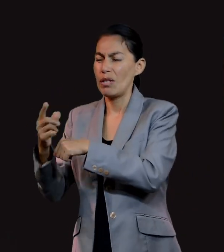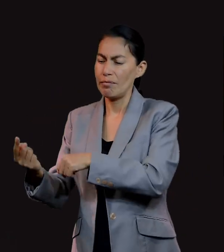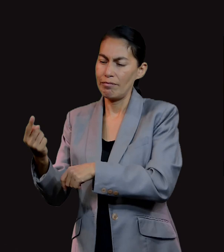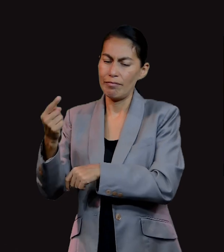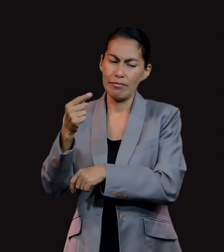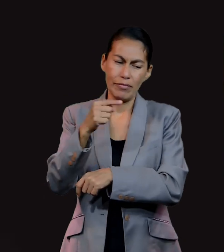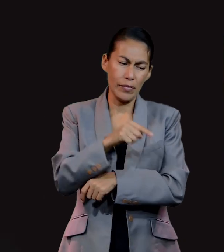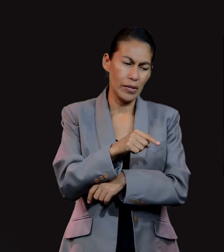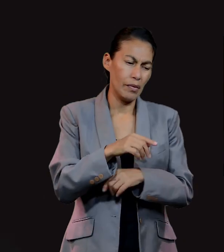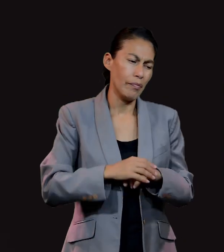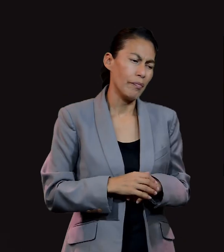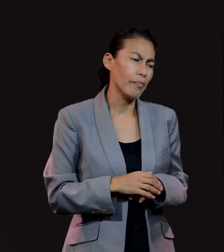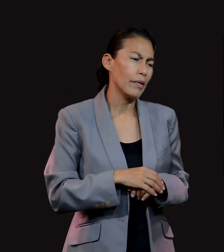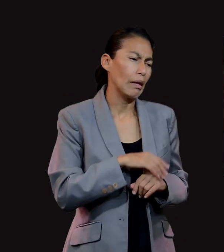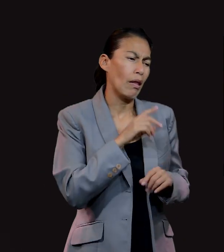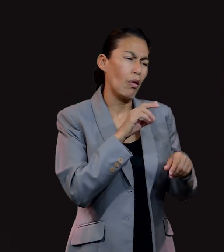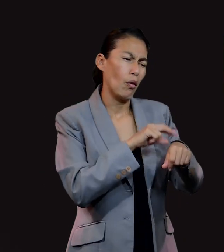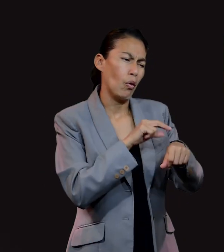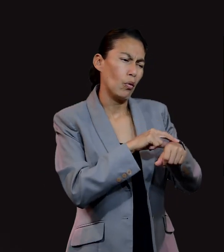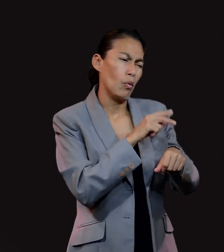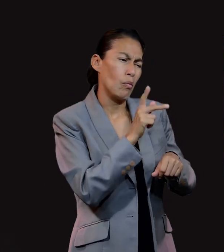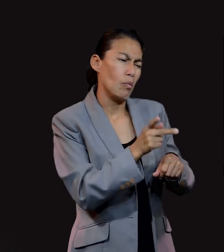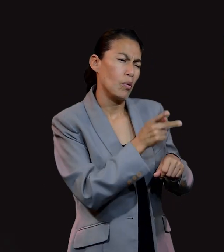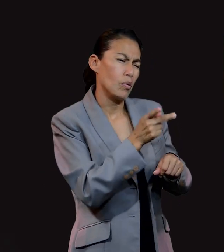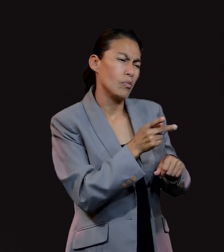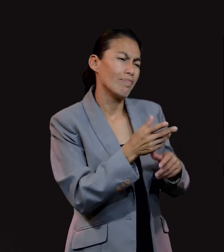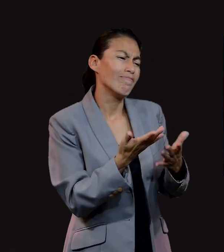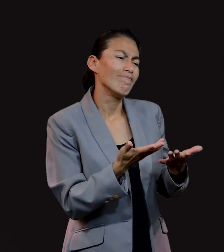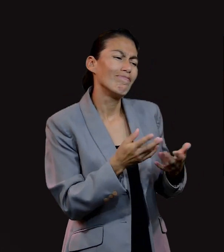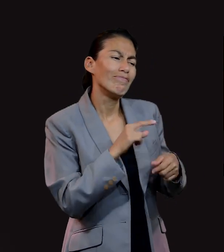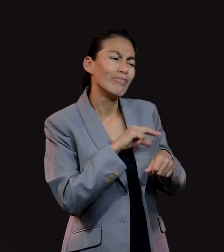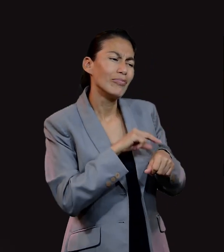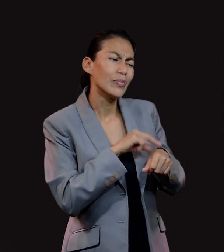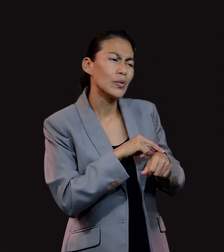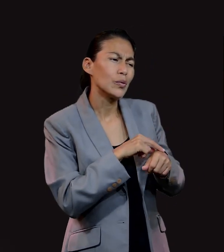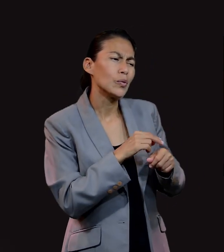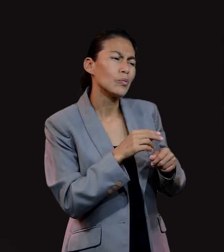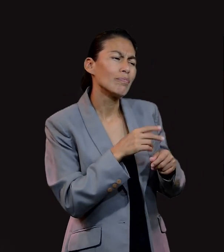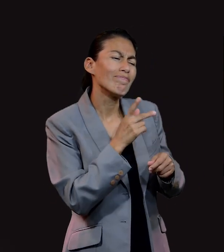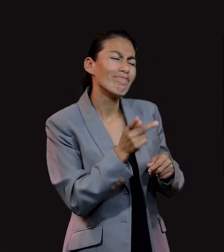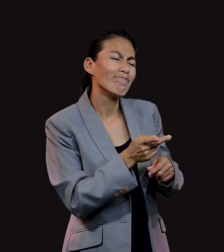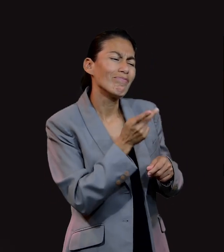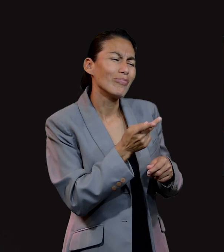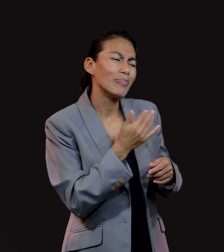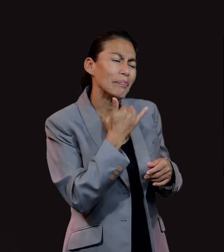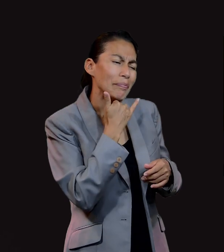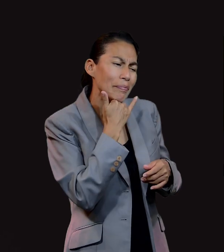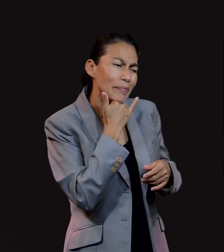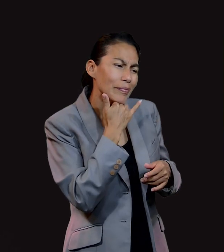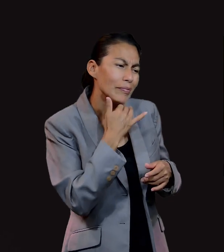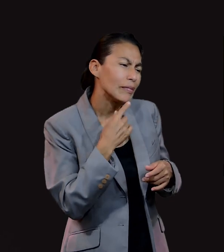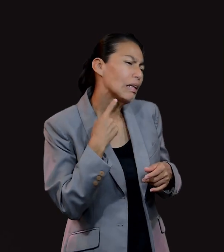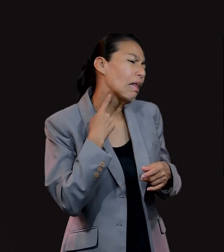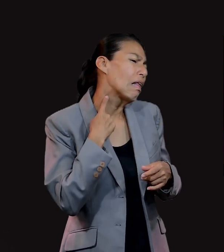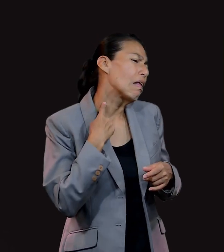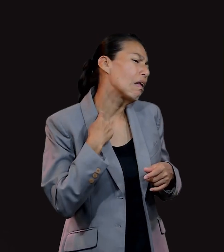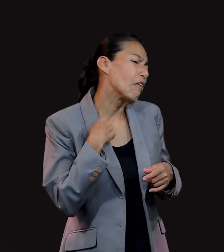cicatriz y entonces le dije al médico le dije doctor disculpe porque fueron tan